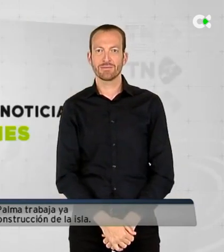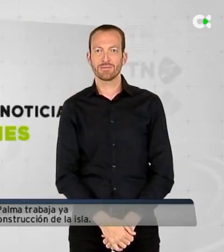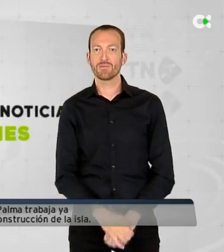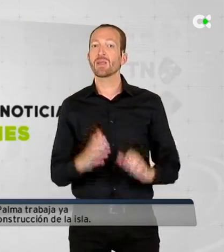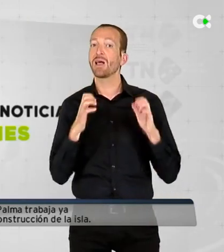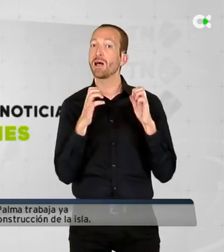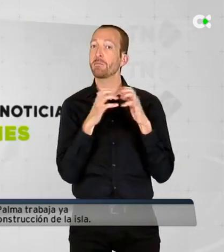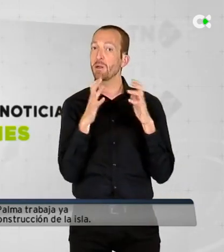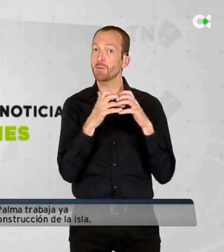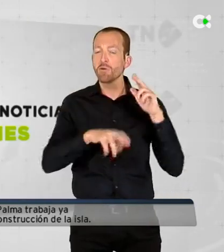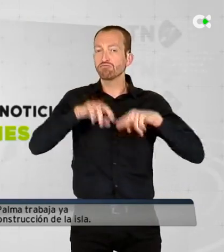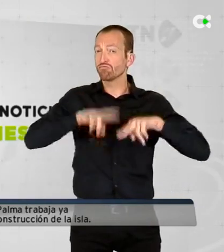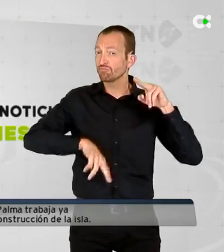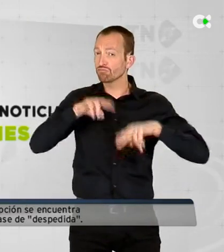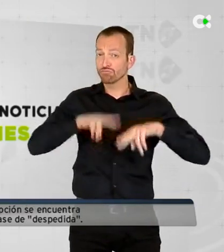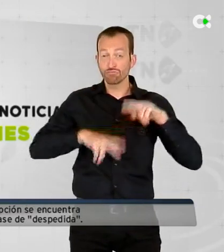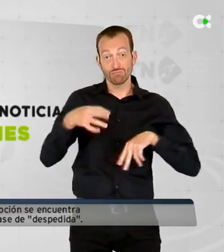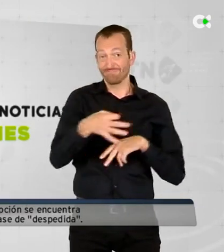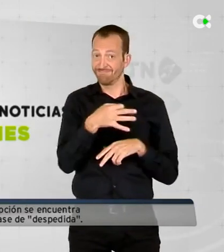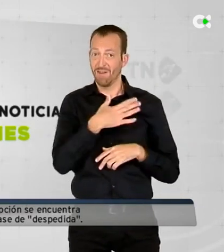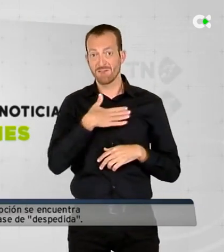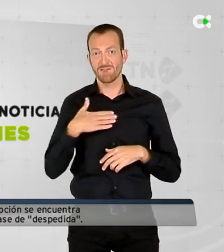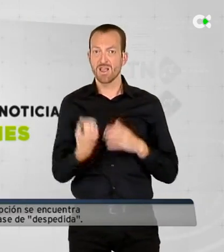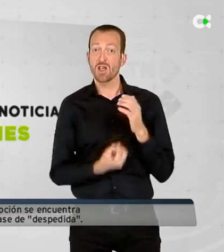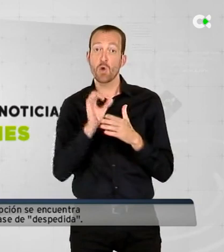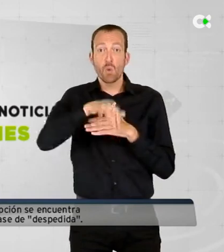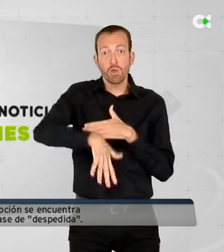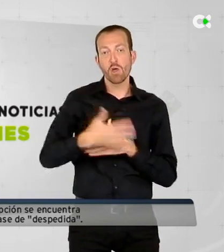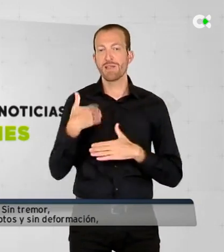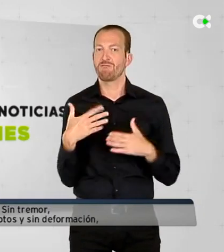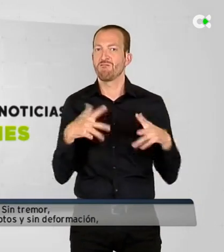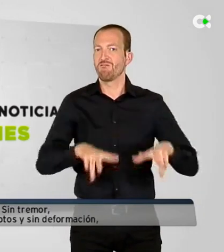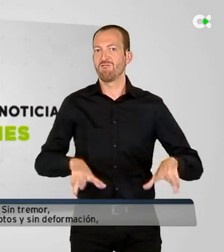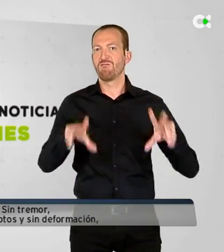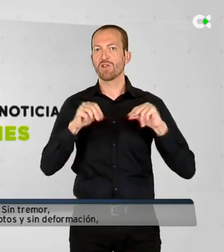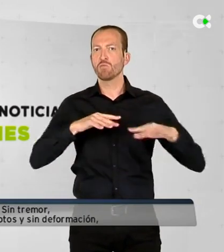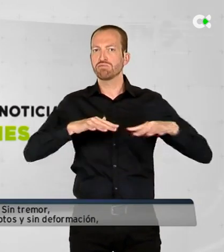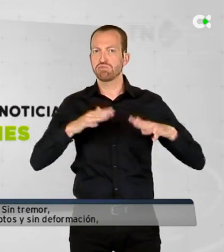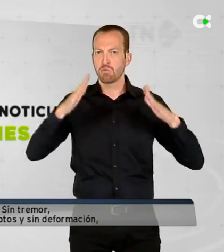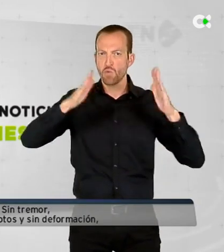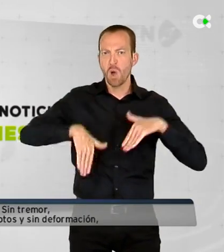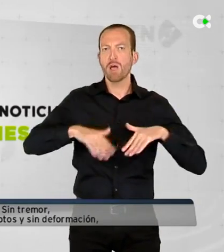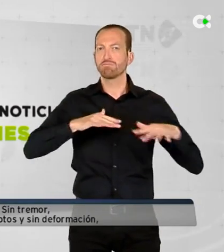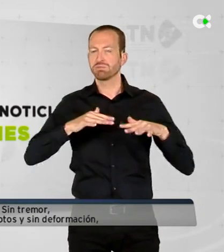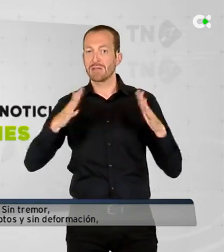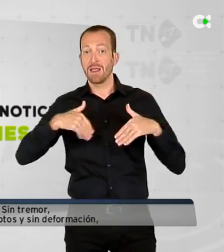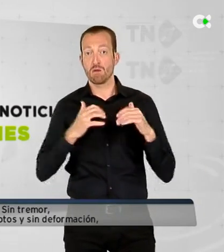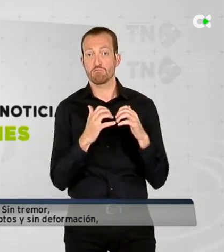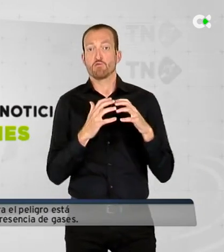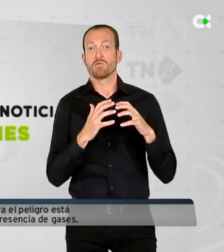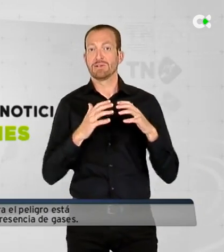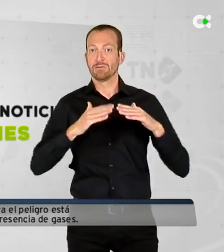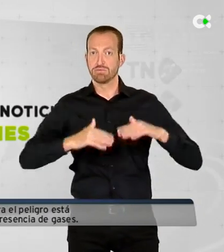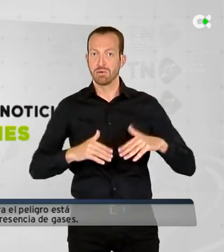Y La Palma, que trabaja ya en la reconstrucción de la isla. La erupción se encuentra en su fase de despedida, sin trémor, sin terremotos y sin deformación.